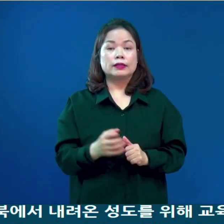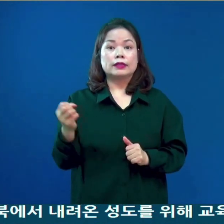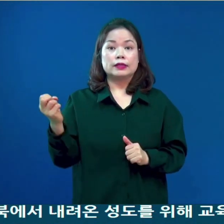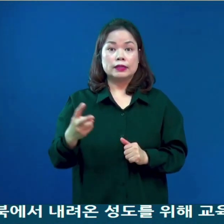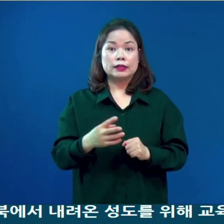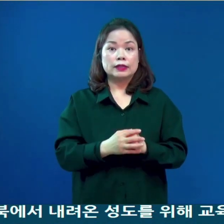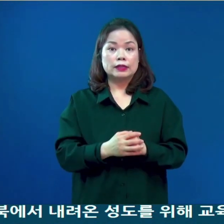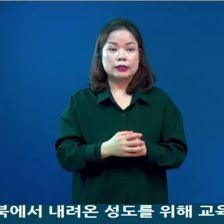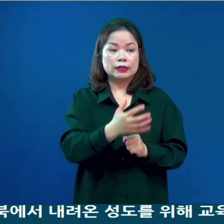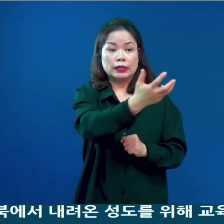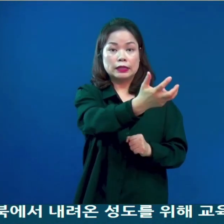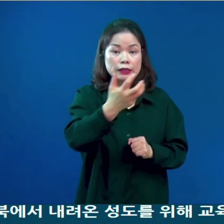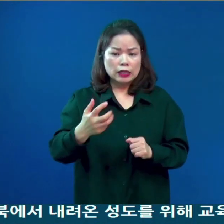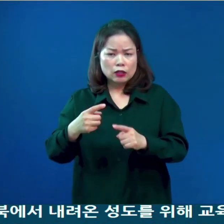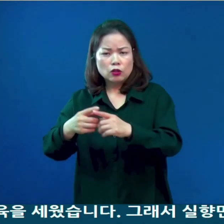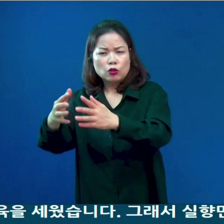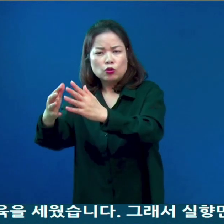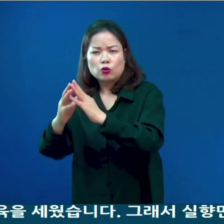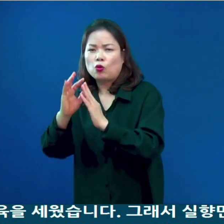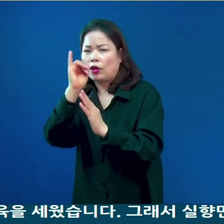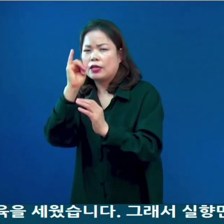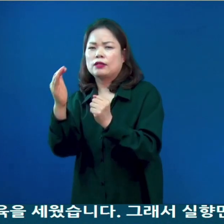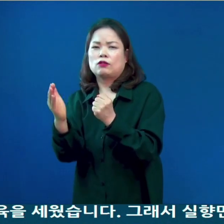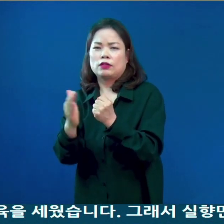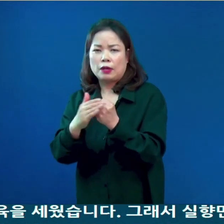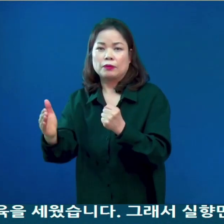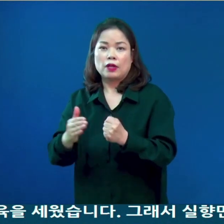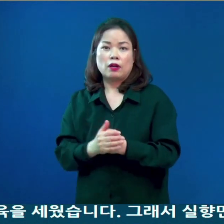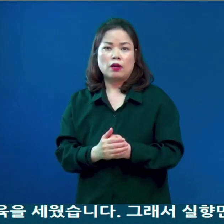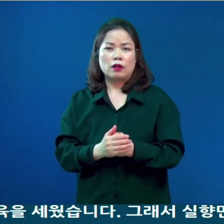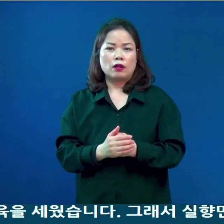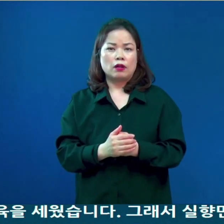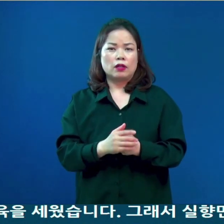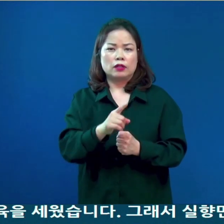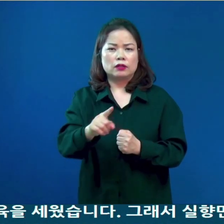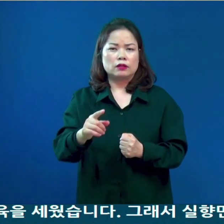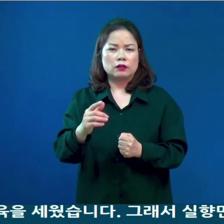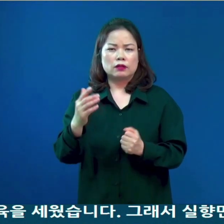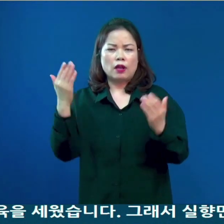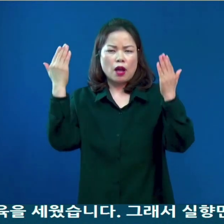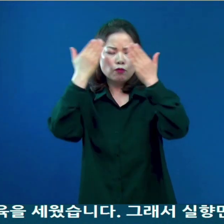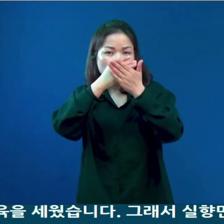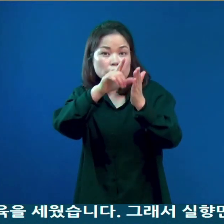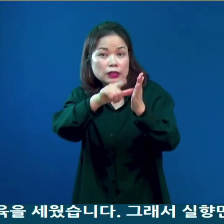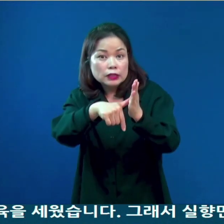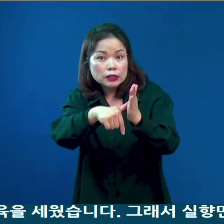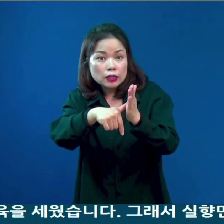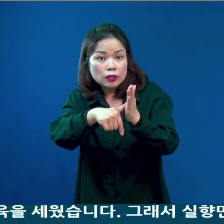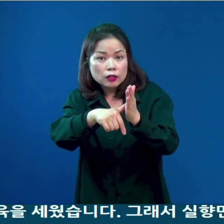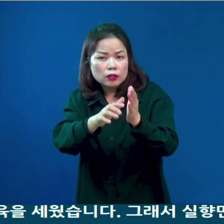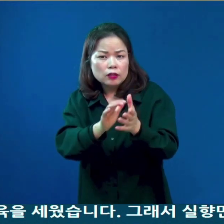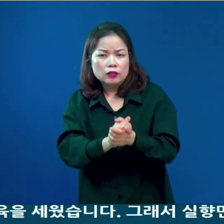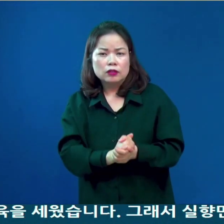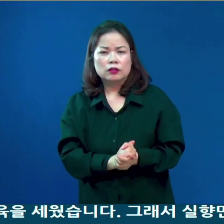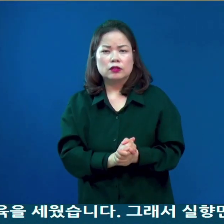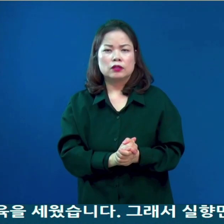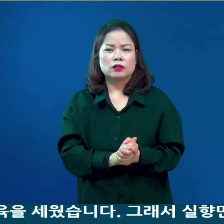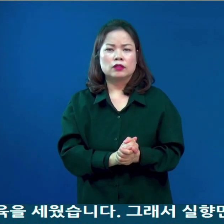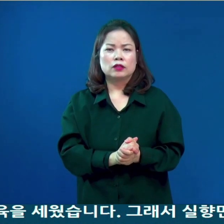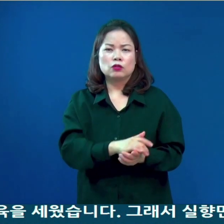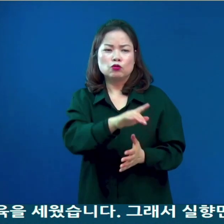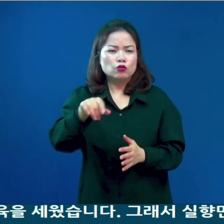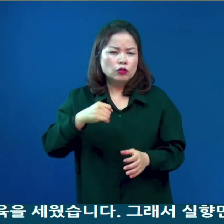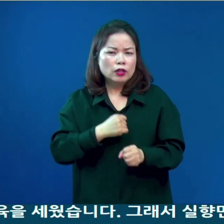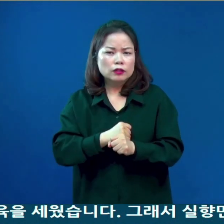그리고 실향민의 교회에 있었기 때문에 그 엄혹한 시대를 이 반공정신, 이제